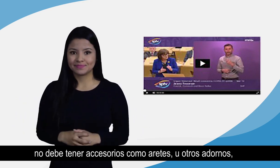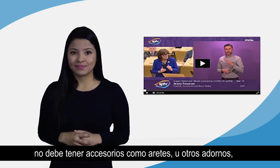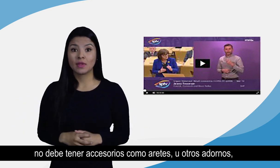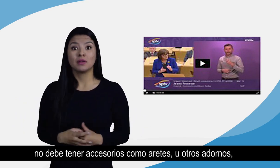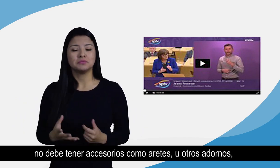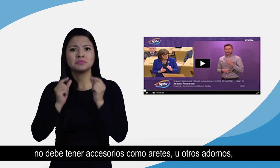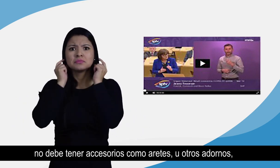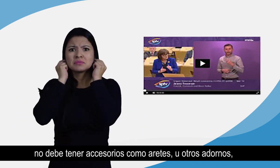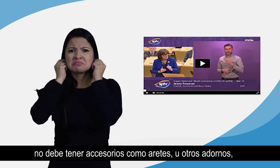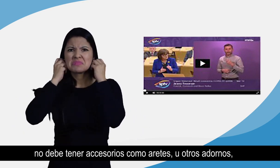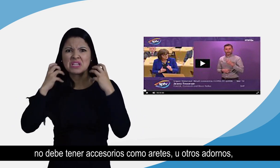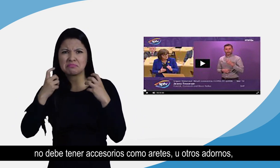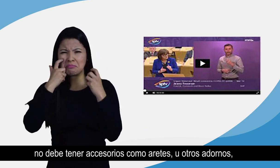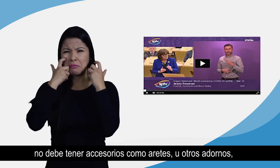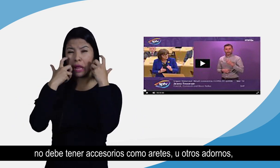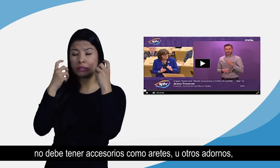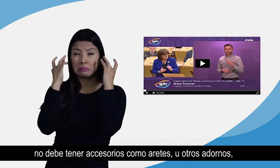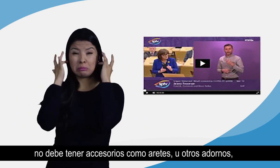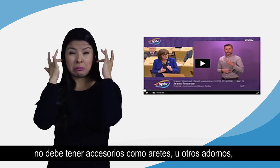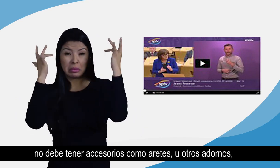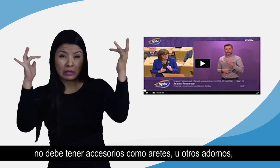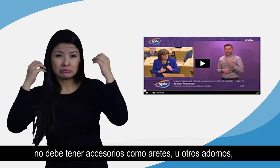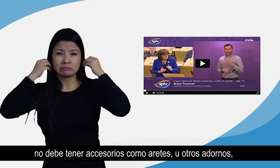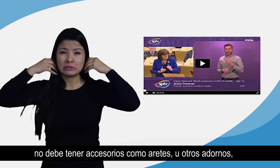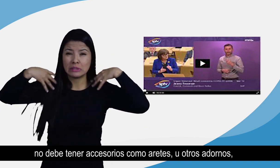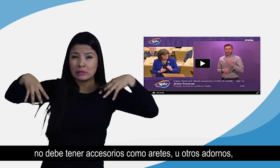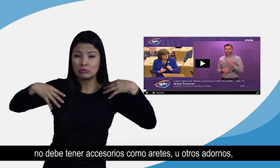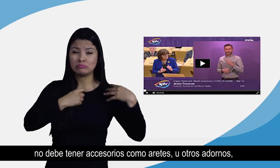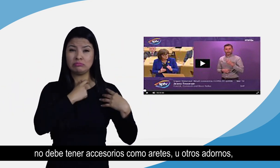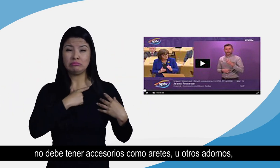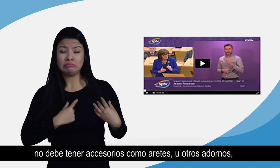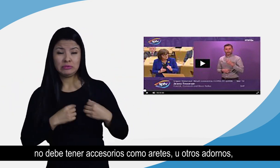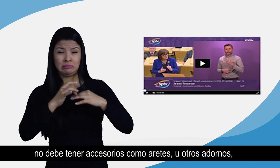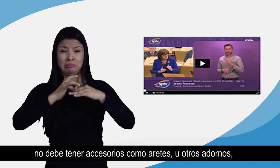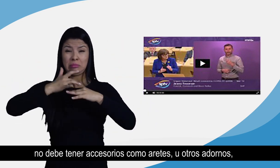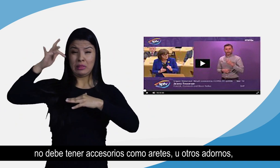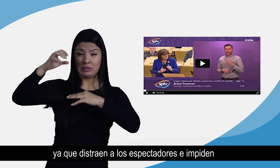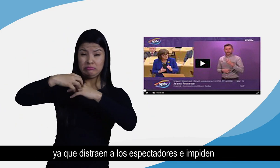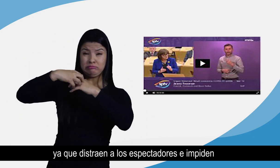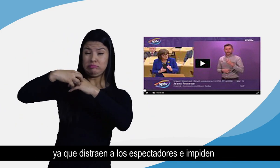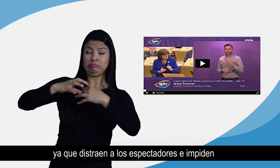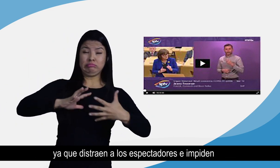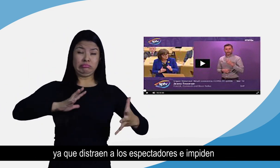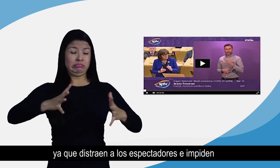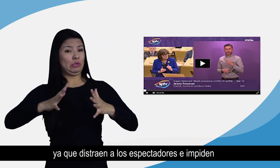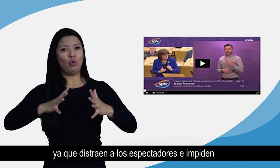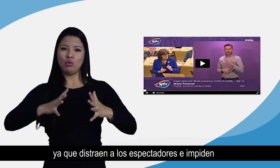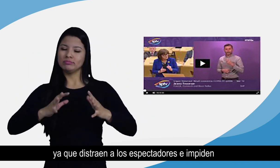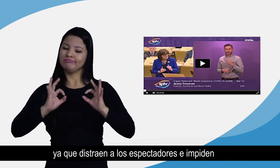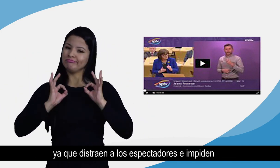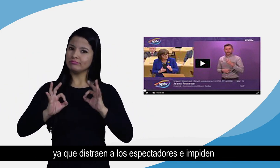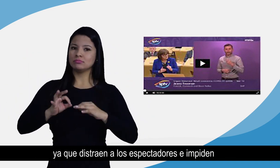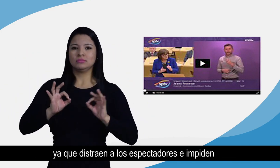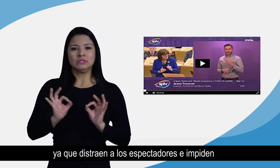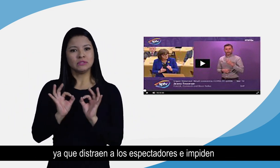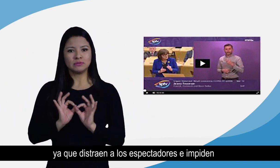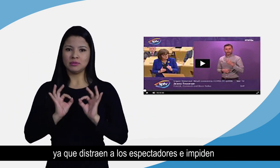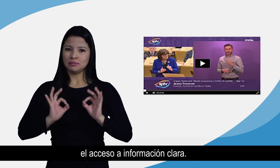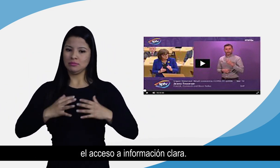No debe tener accesorios como aretes u otros adornos, ya que distraen a los espectadores e impiden el